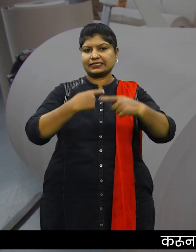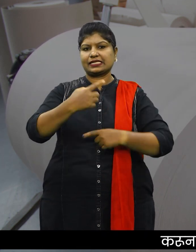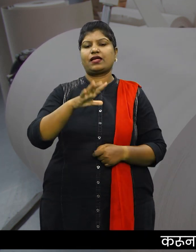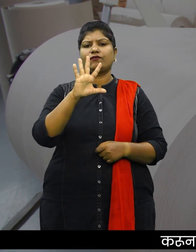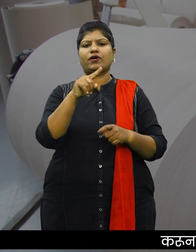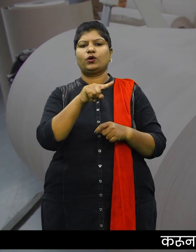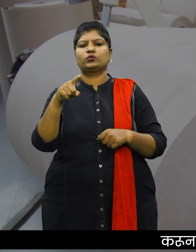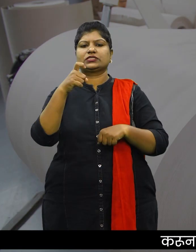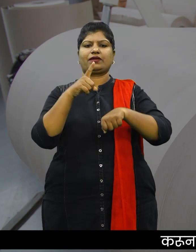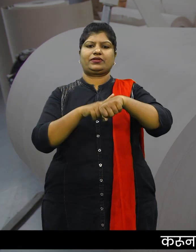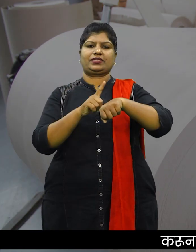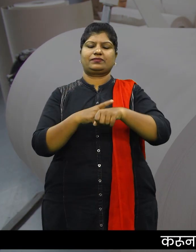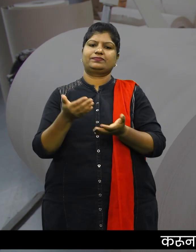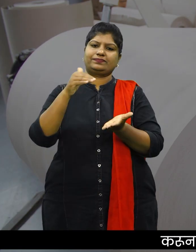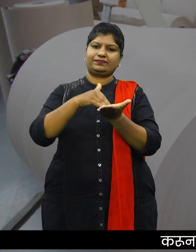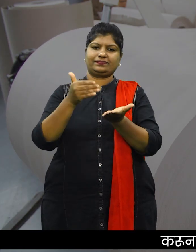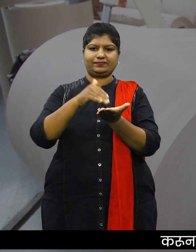शकतो.